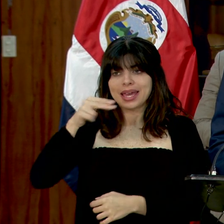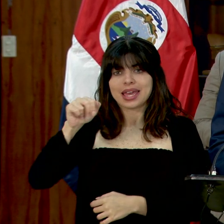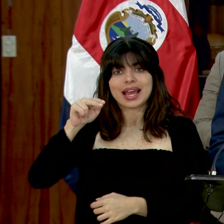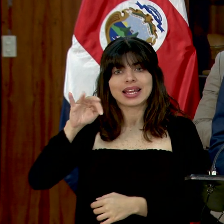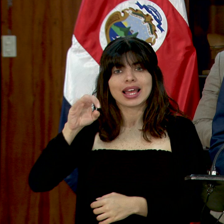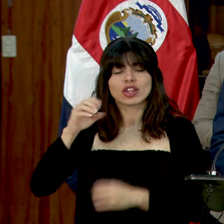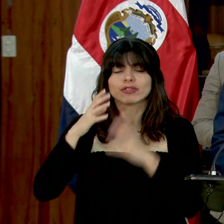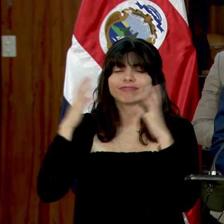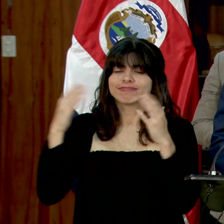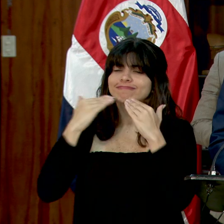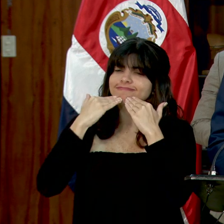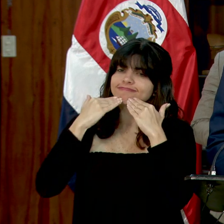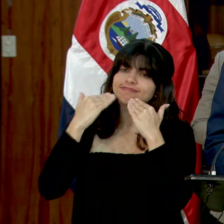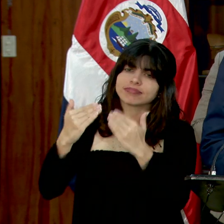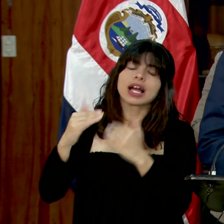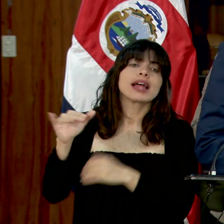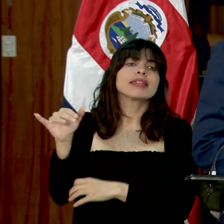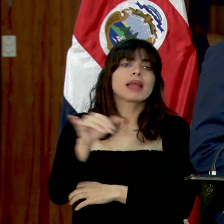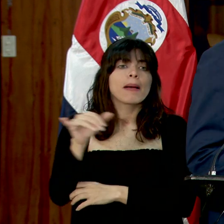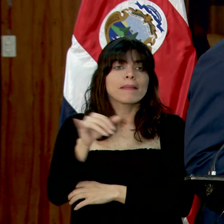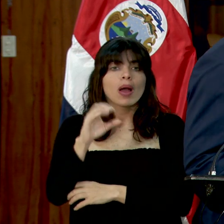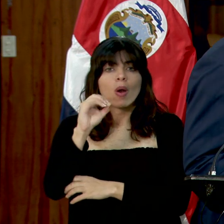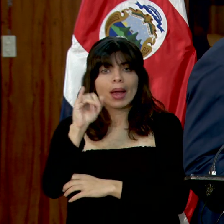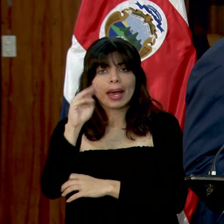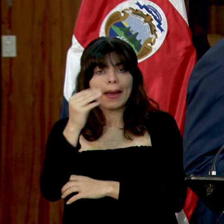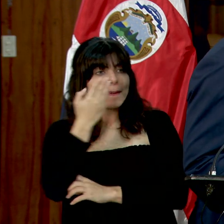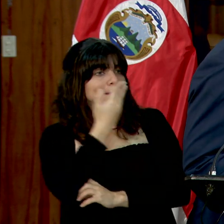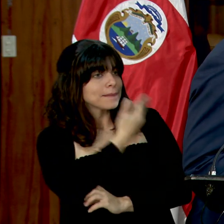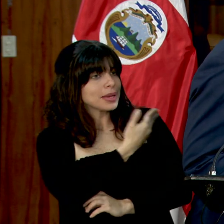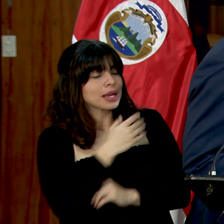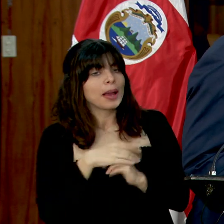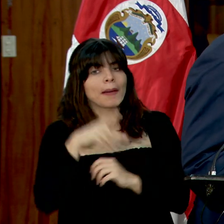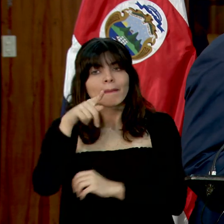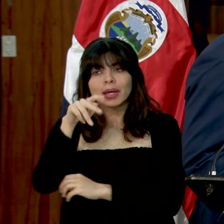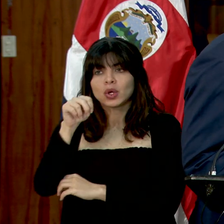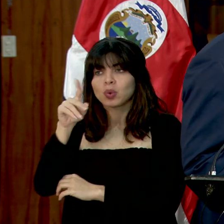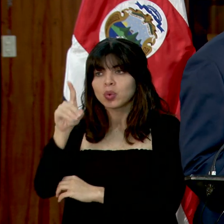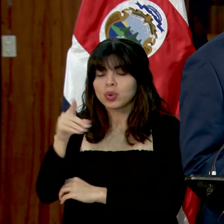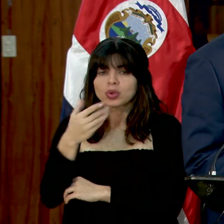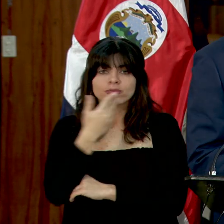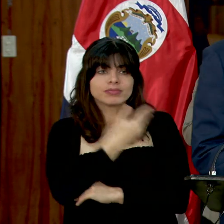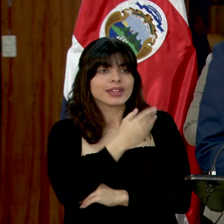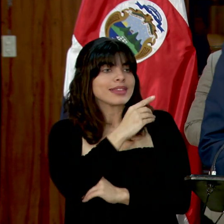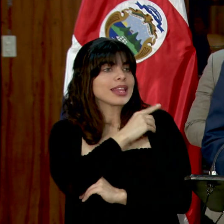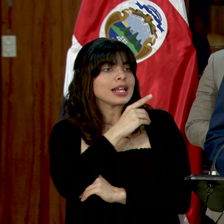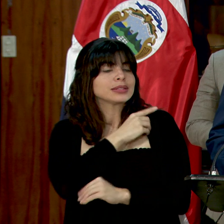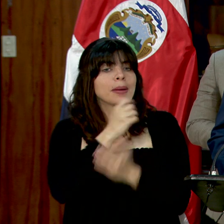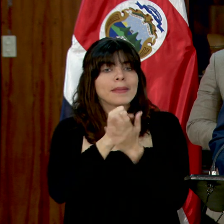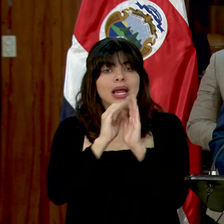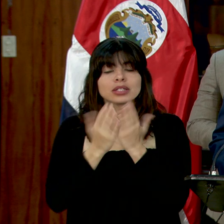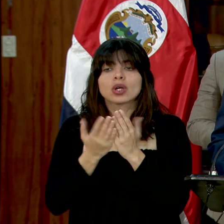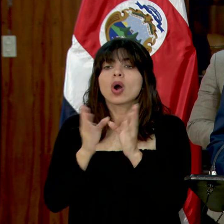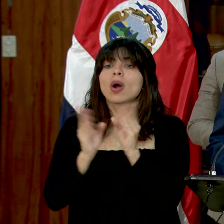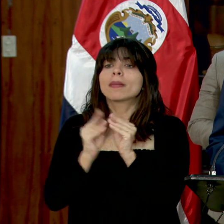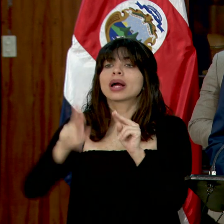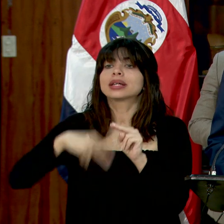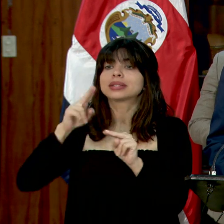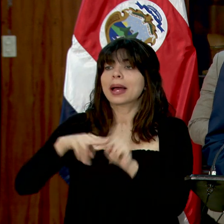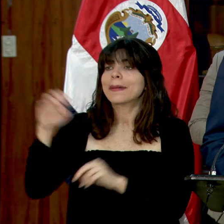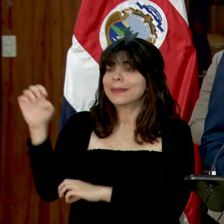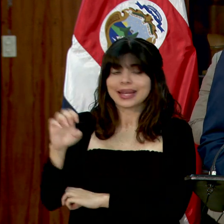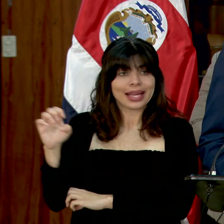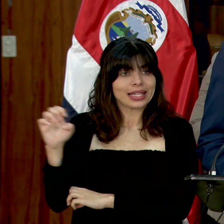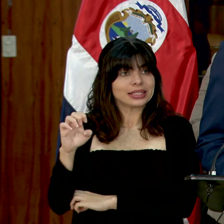mayor agradecimiento, así como a la OIM, al PNUD, a la Dirección de Migración, a la Comisión Nacional de